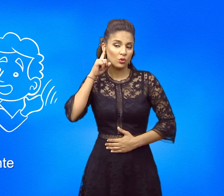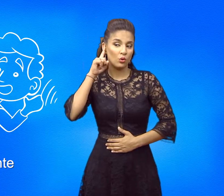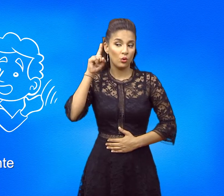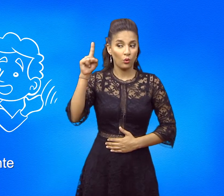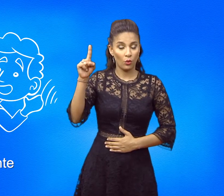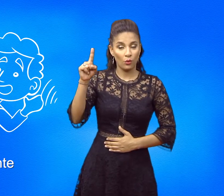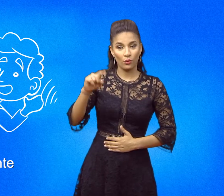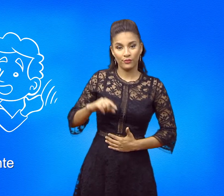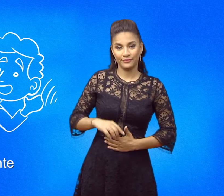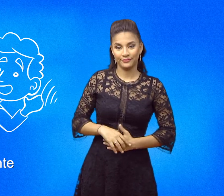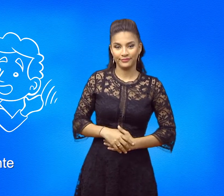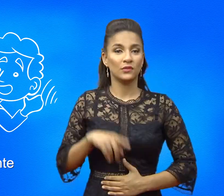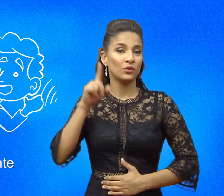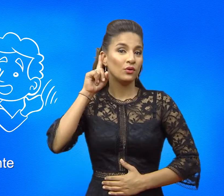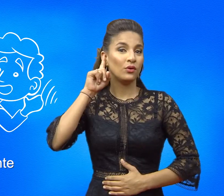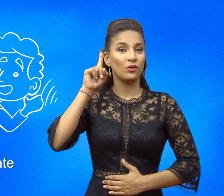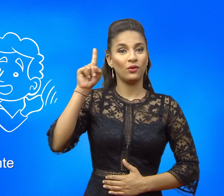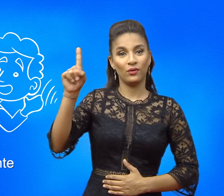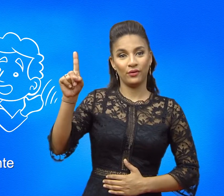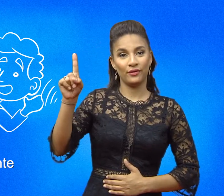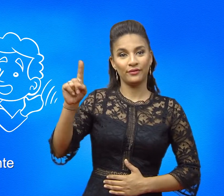oyente oyente